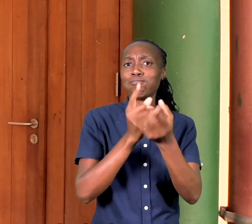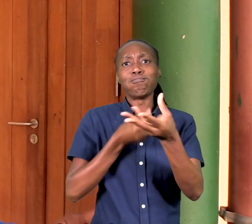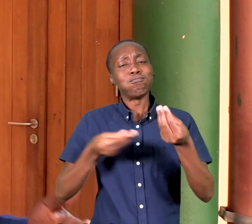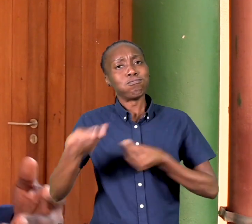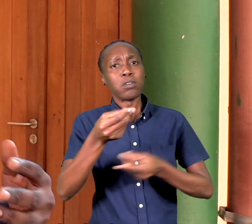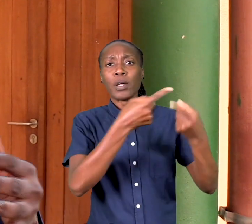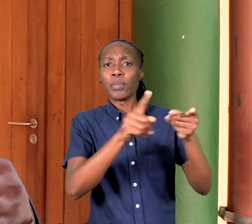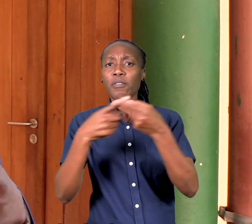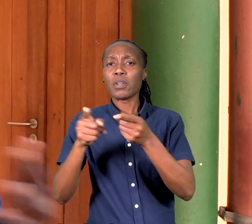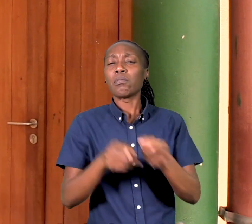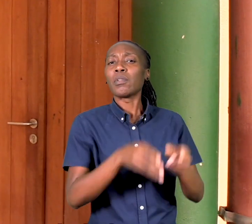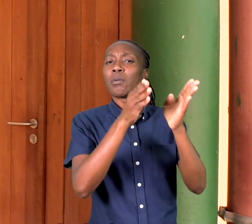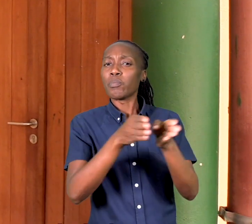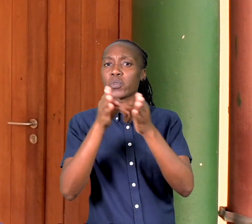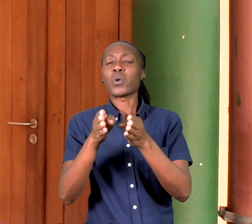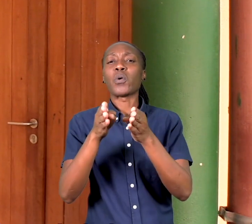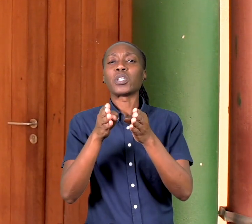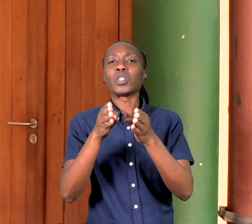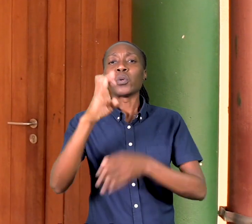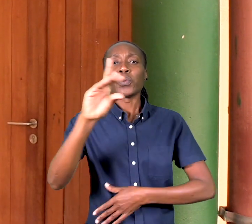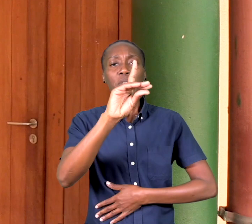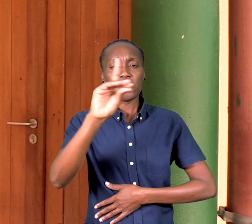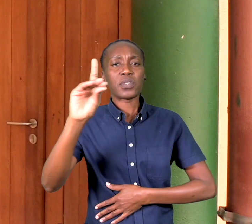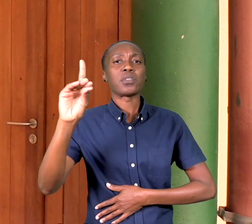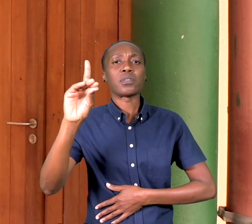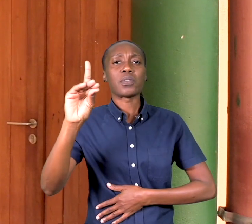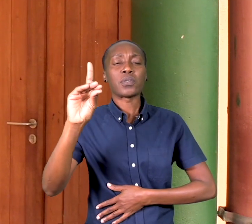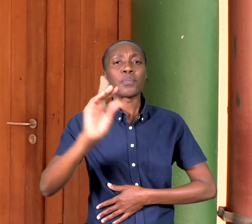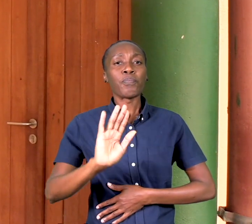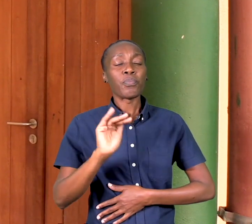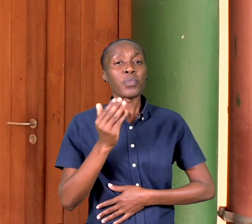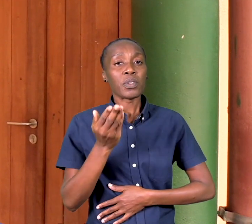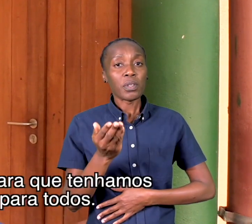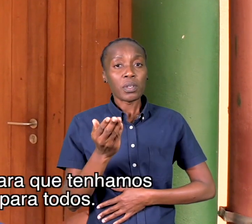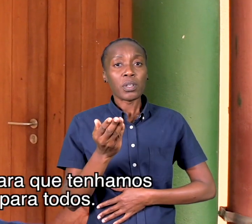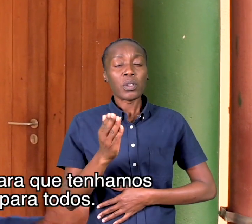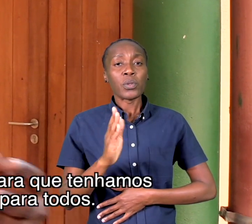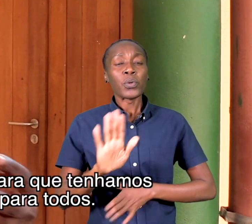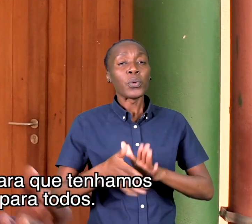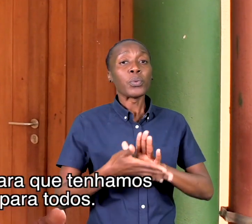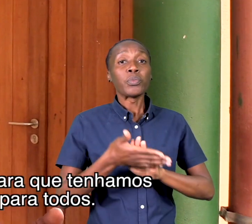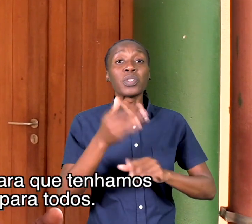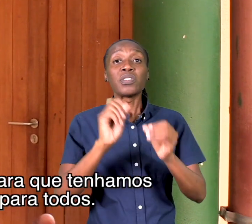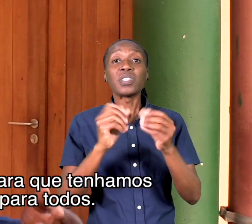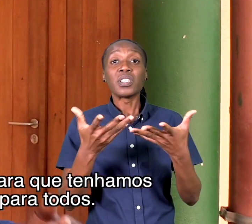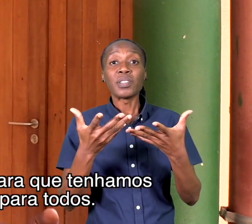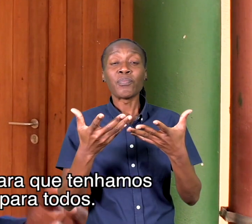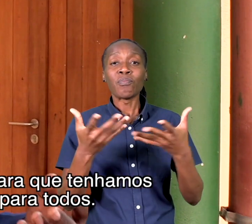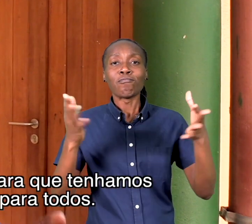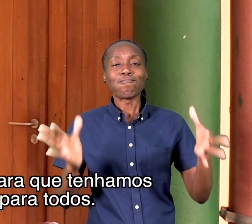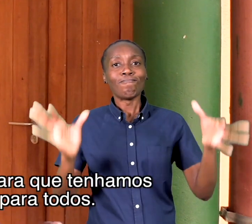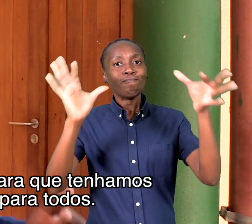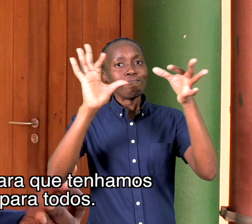interação nas diferentes tipologias de necessidades educativas especiais e, neste contexto,